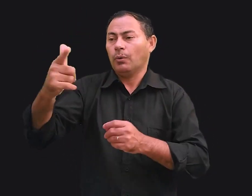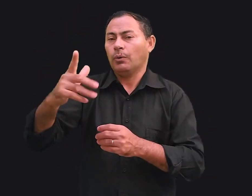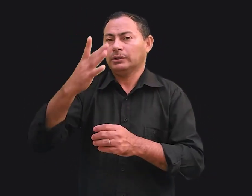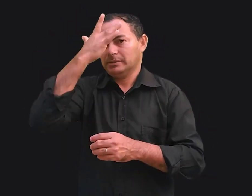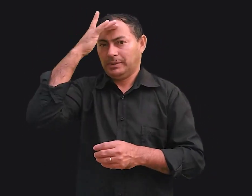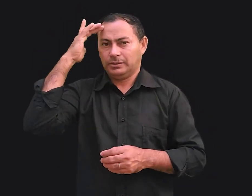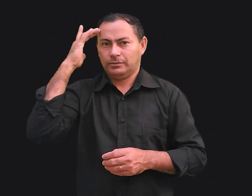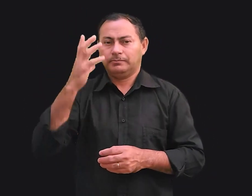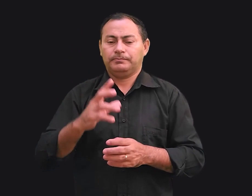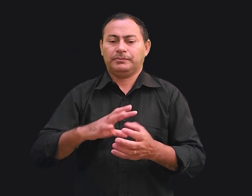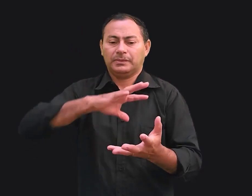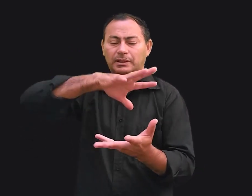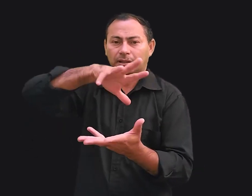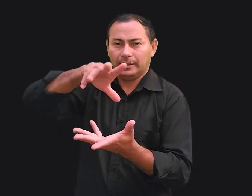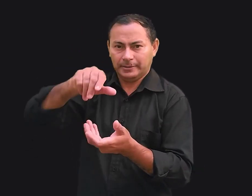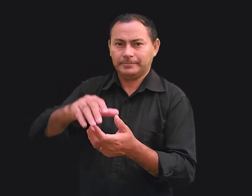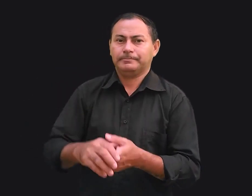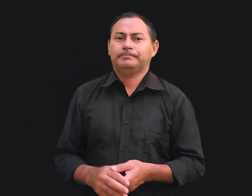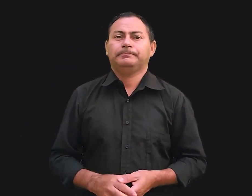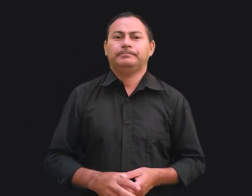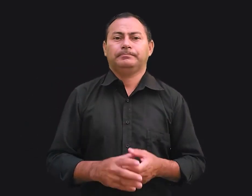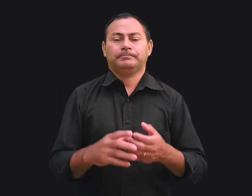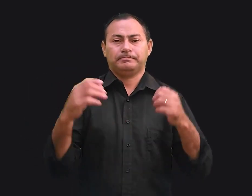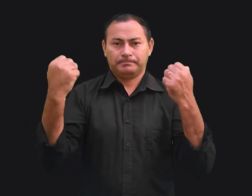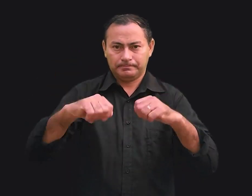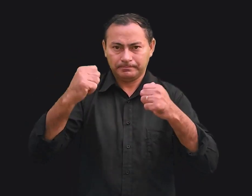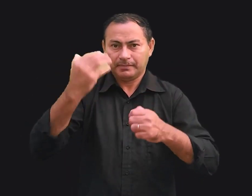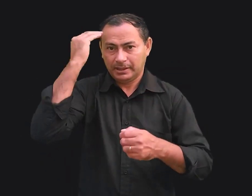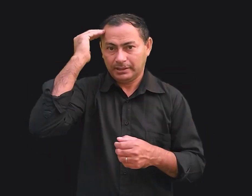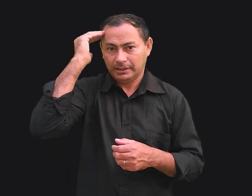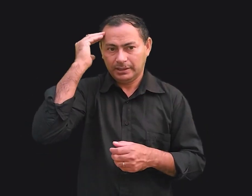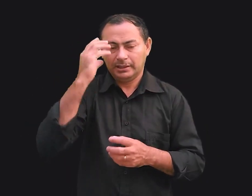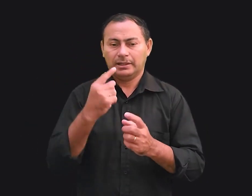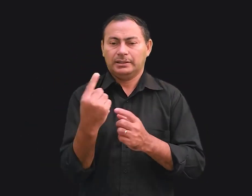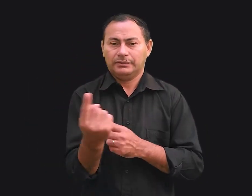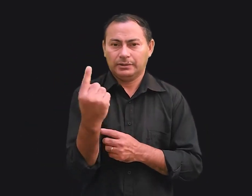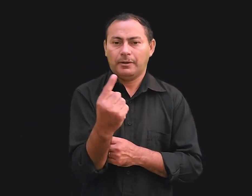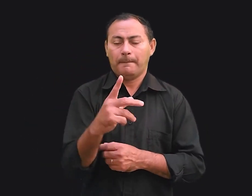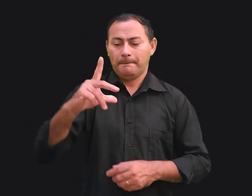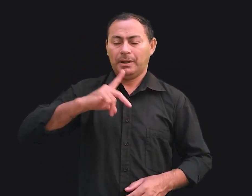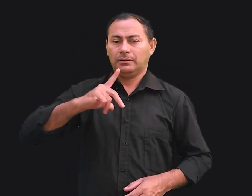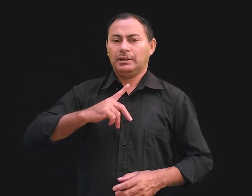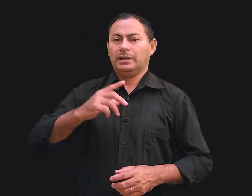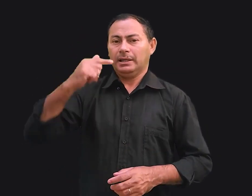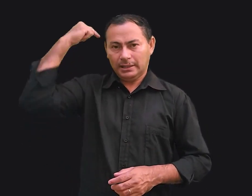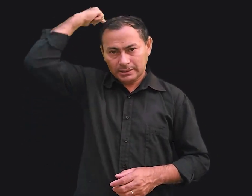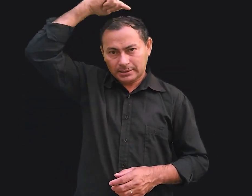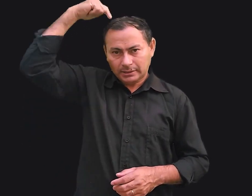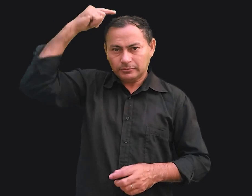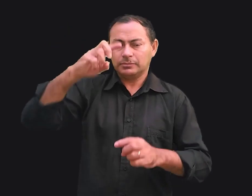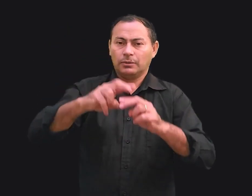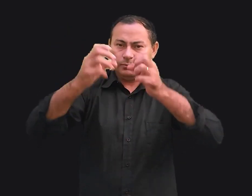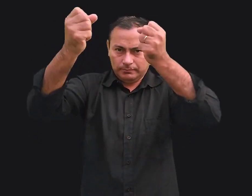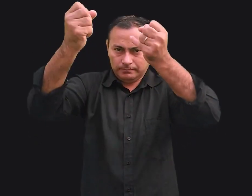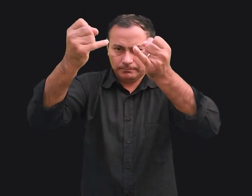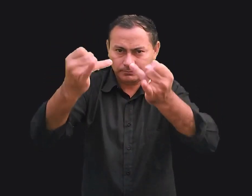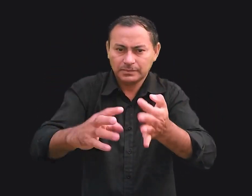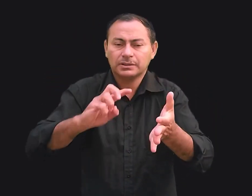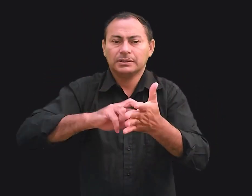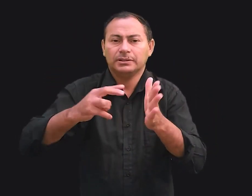outros indivíduos da face da terra. É necessário entender que a individualidade pessoal é sagrada. Vou explicar o que quero dizer